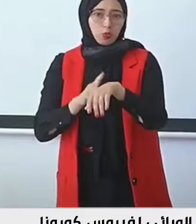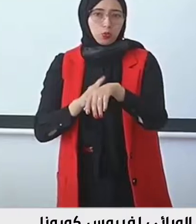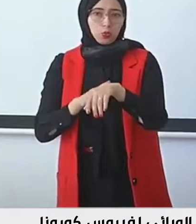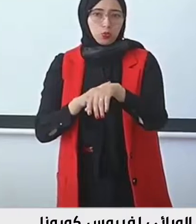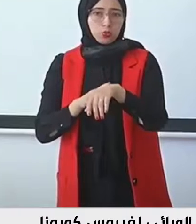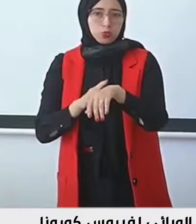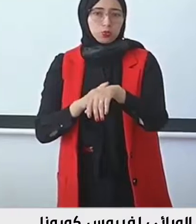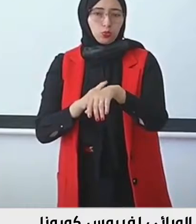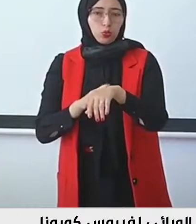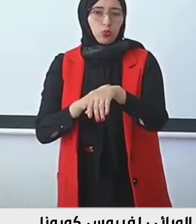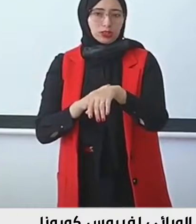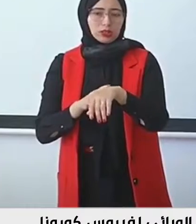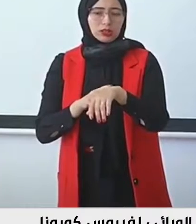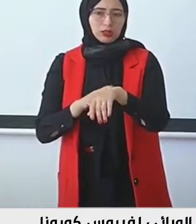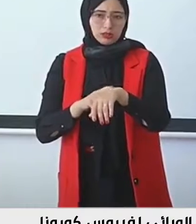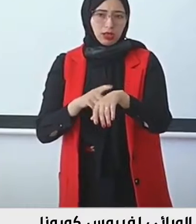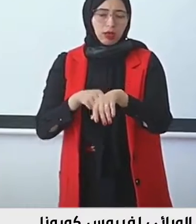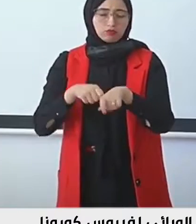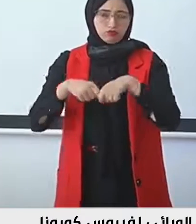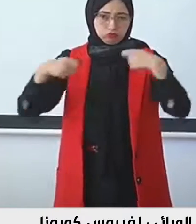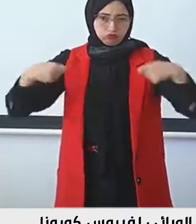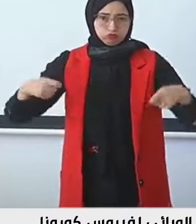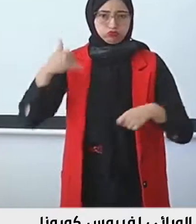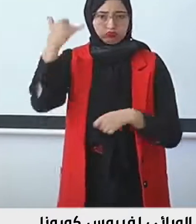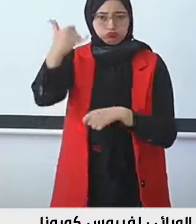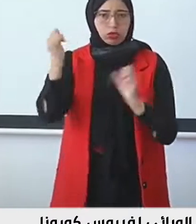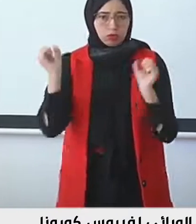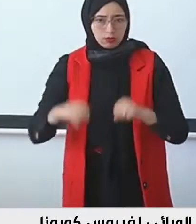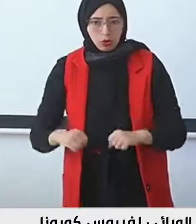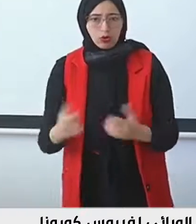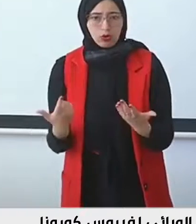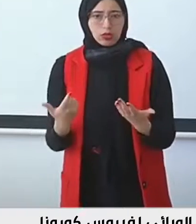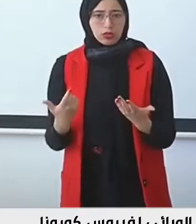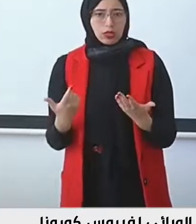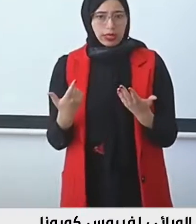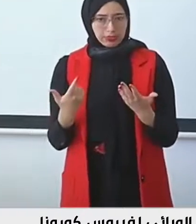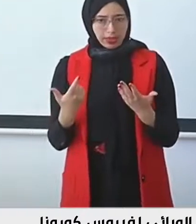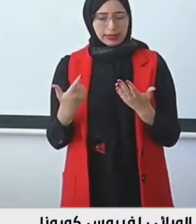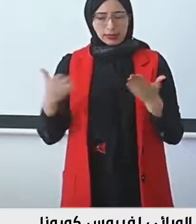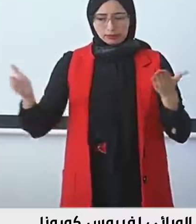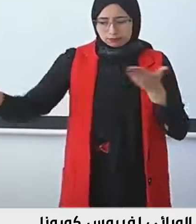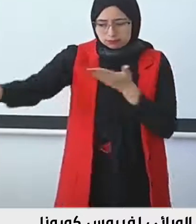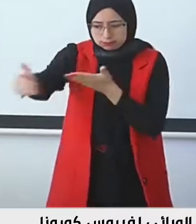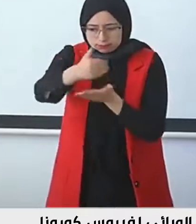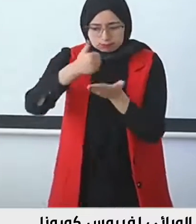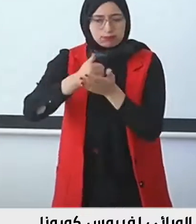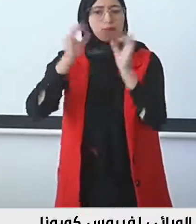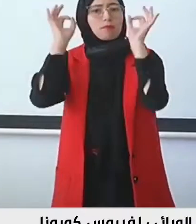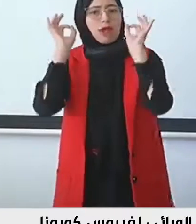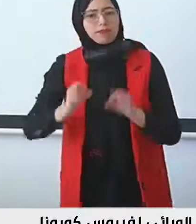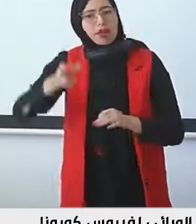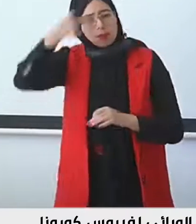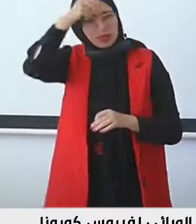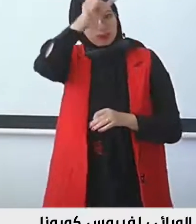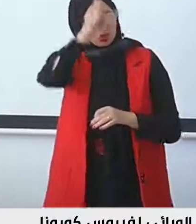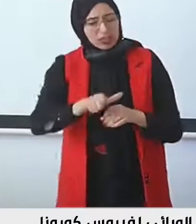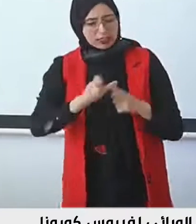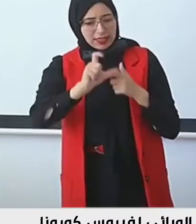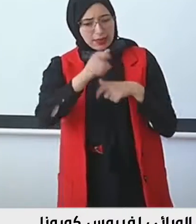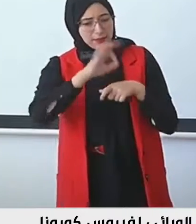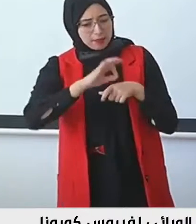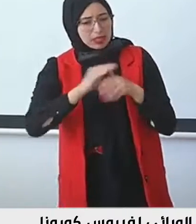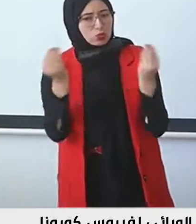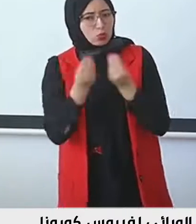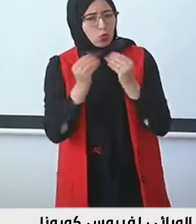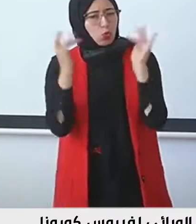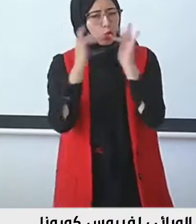نقوموا بعمليه هدايا التقصي الميداني، واللي احنا نسميوها كونسوليداسيون دي دوني، باش نجموا تبدا عندنا المعطيات